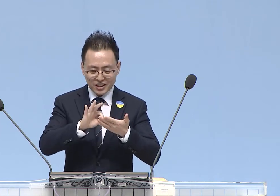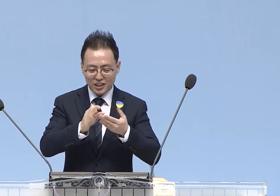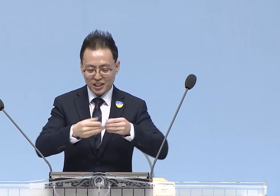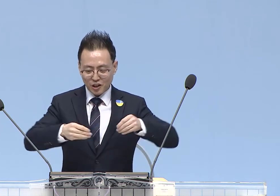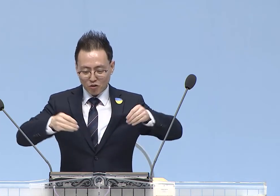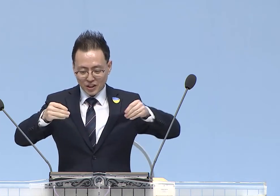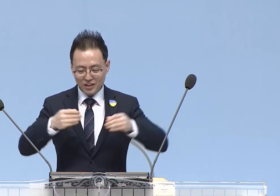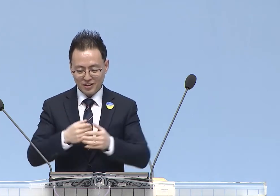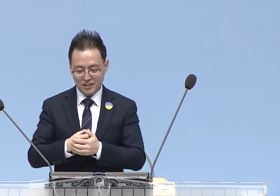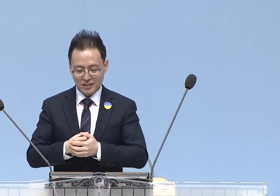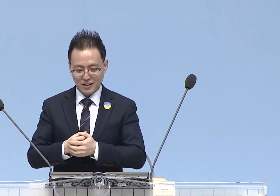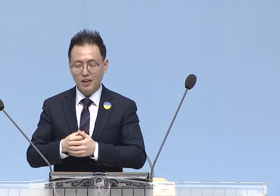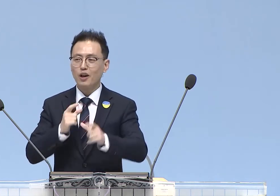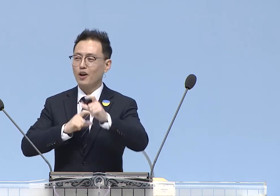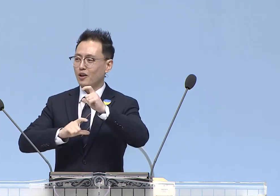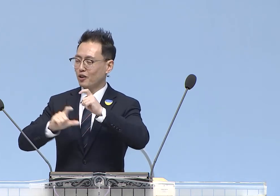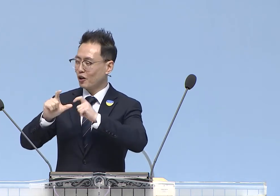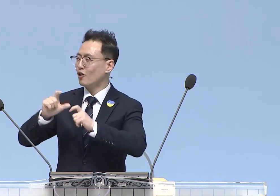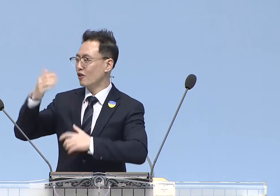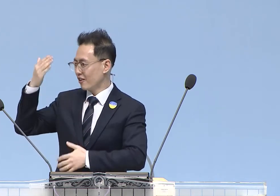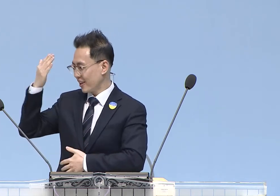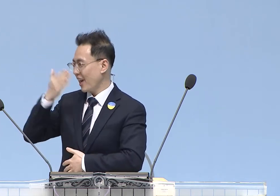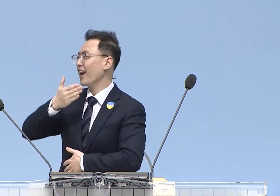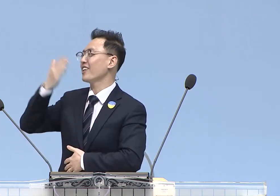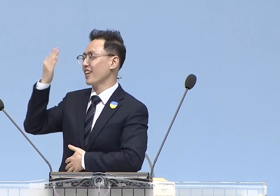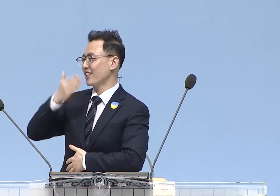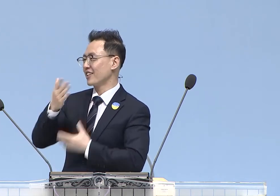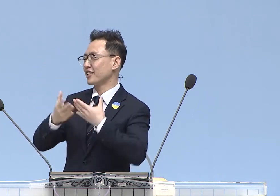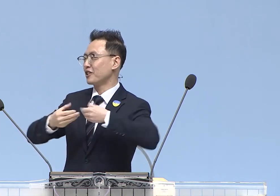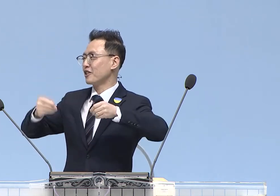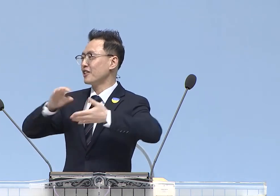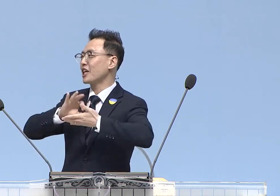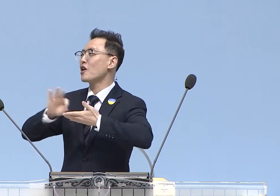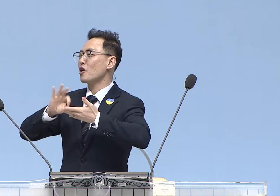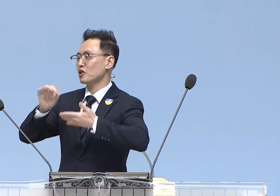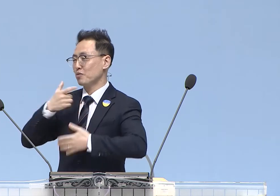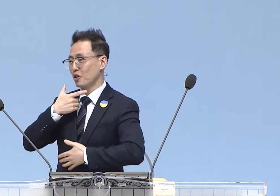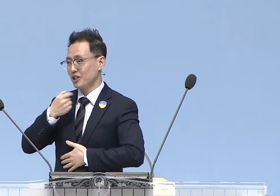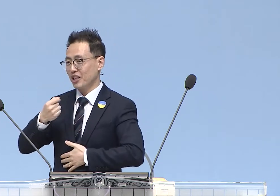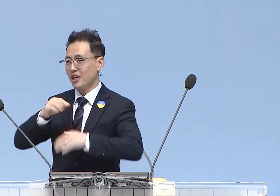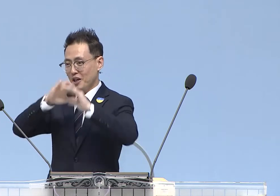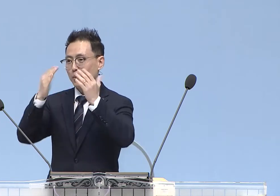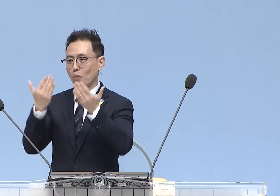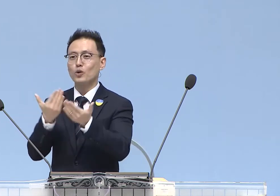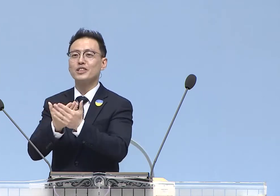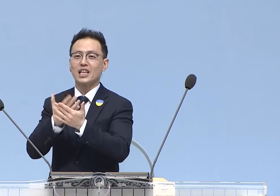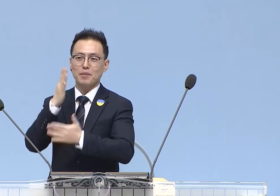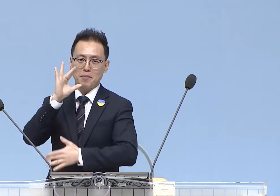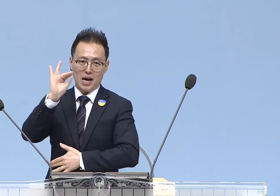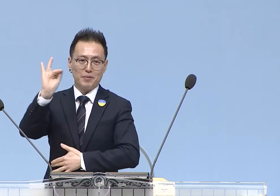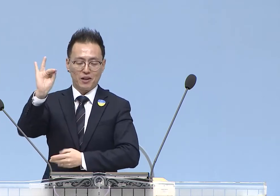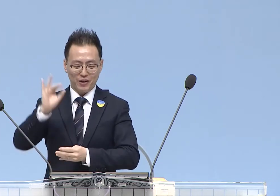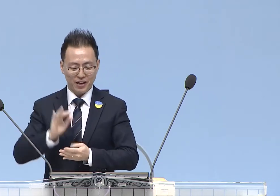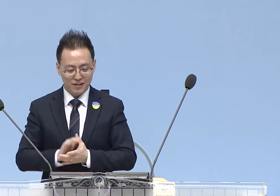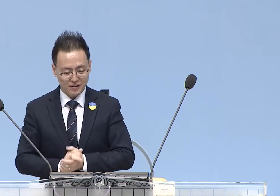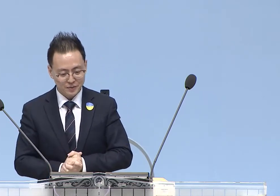그릇일 경우에는 더 깨끗한 그릇을 사용하고 싶은 것이 모든 사람의 마음일 거예요.